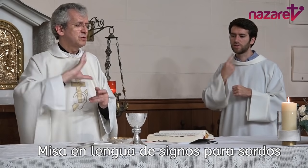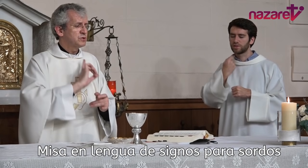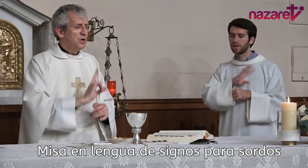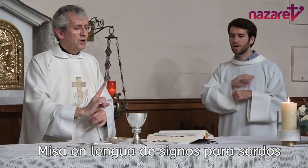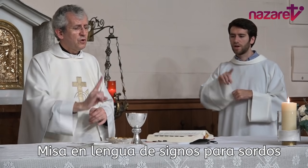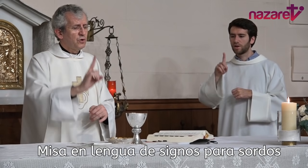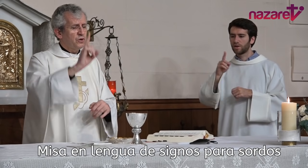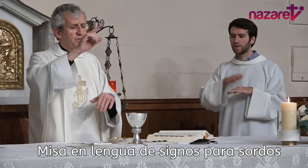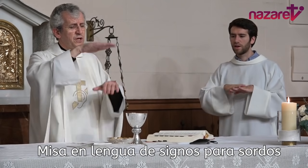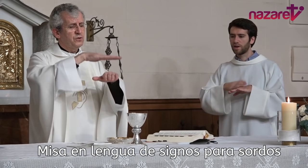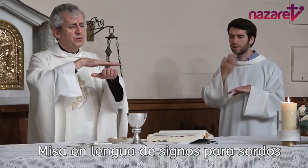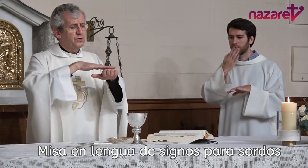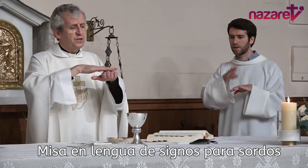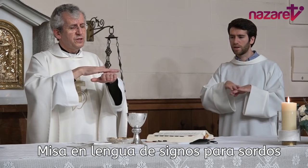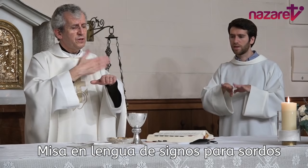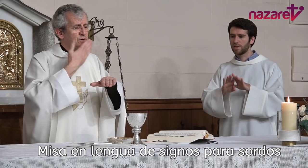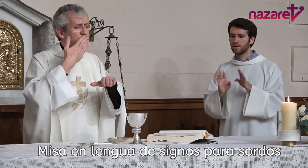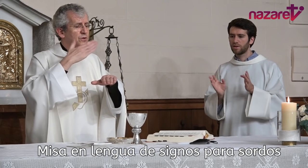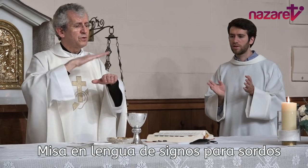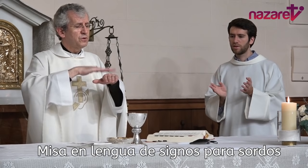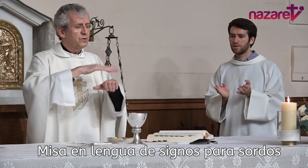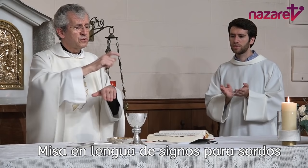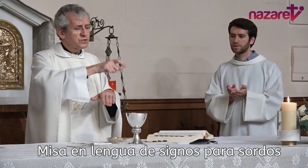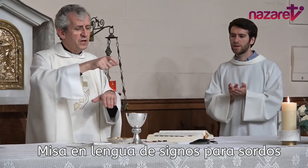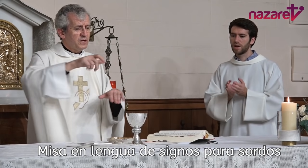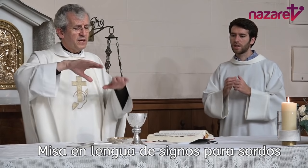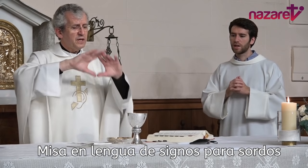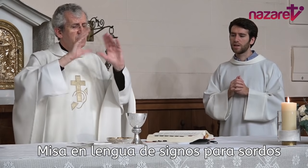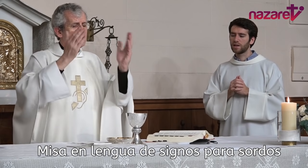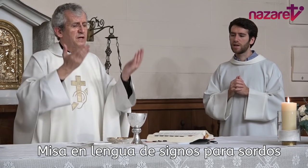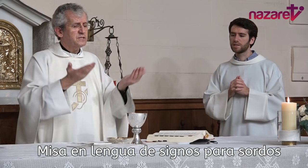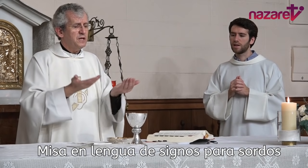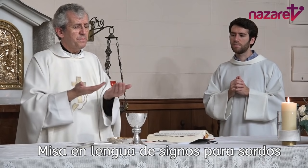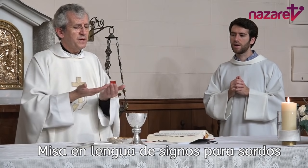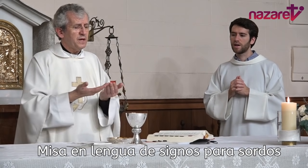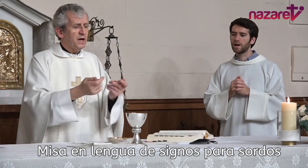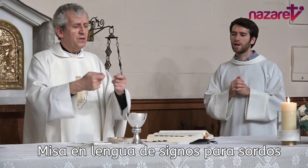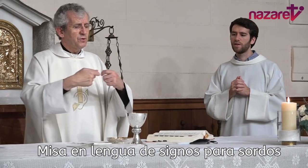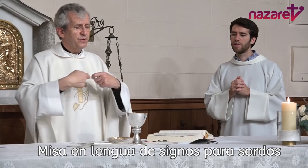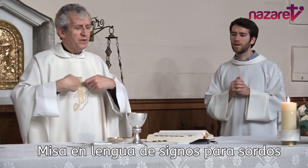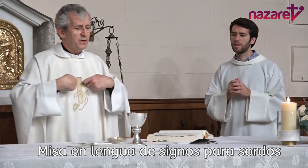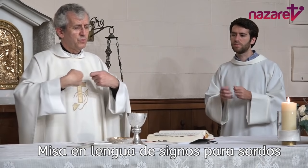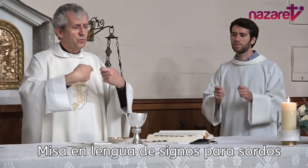nosotros. Cordero de Dios, que quitas el pecado del